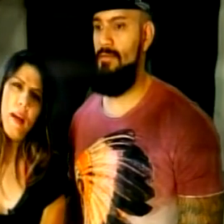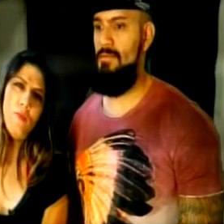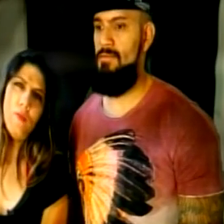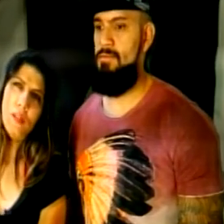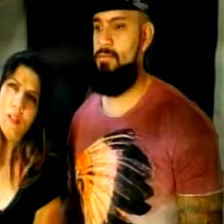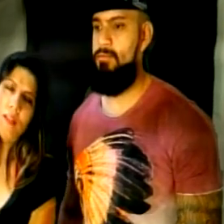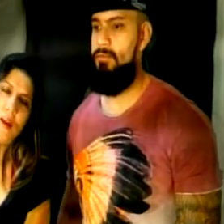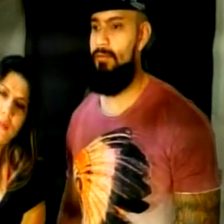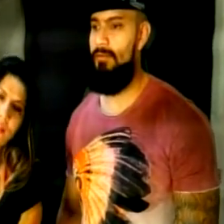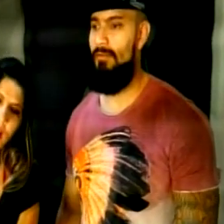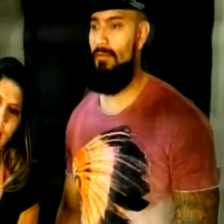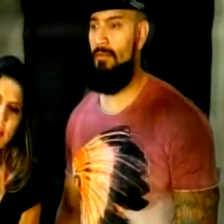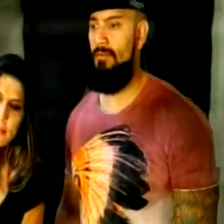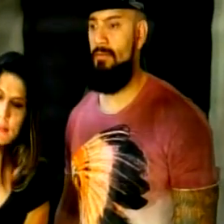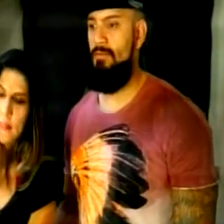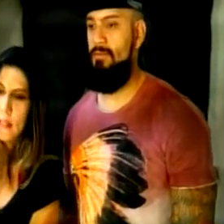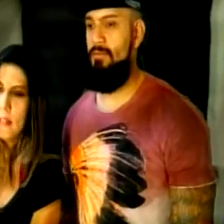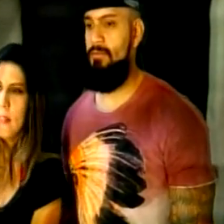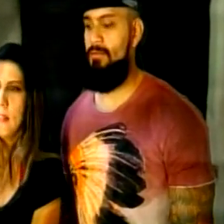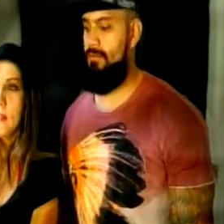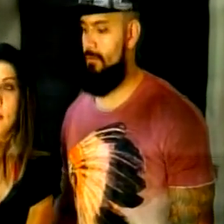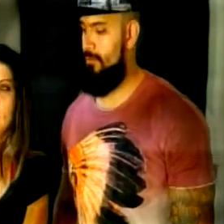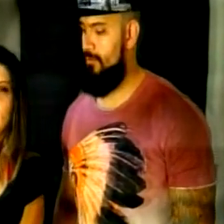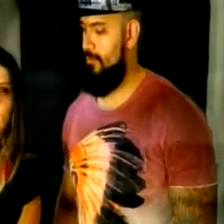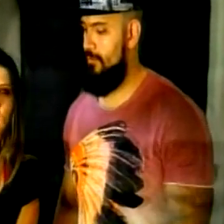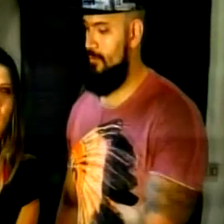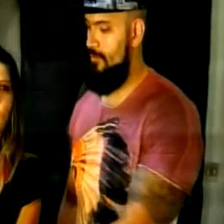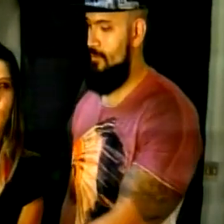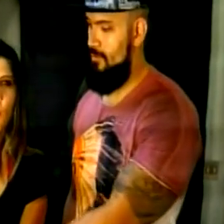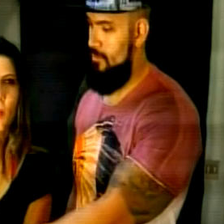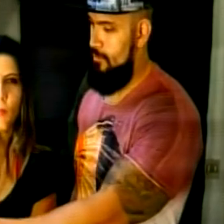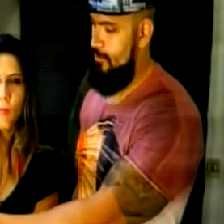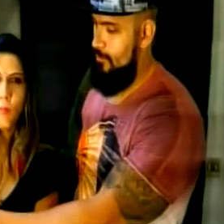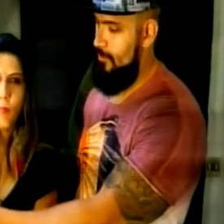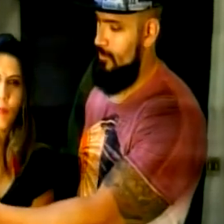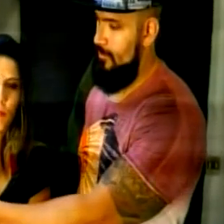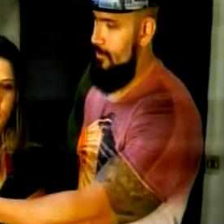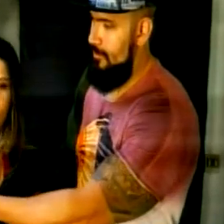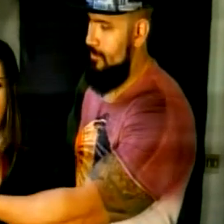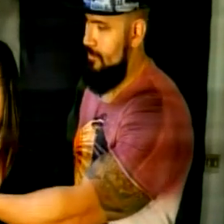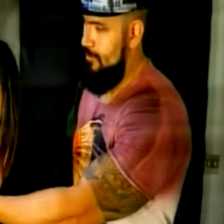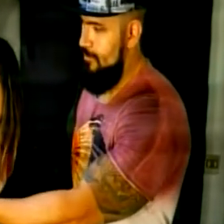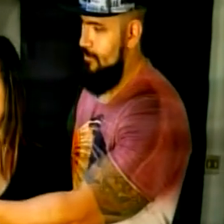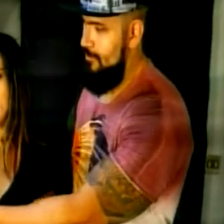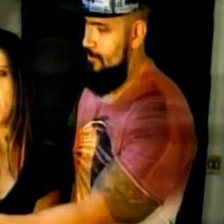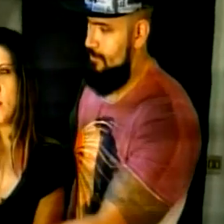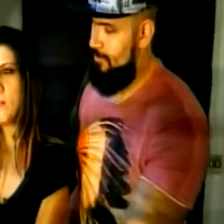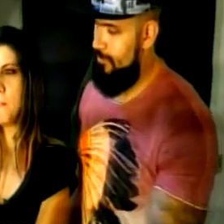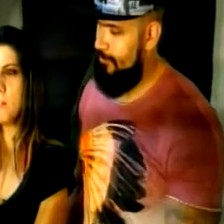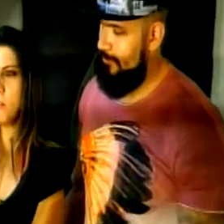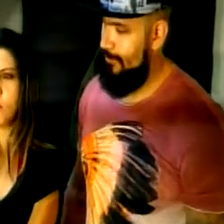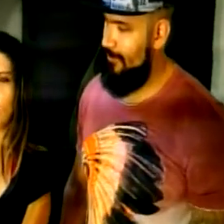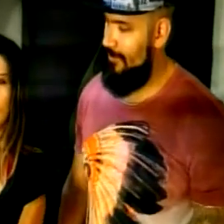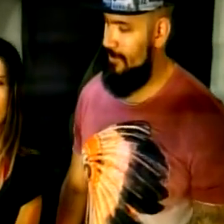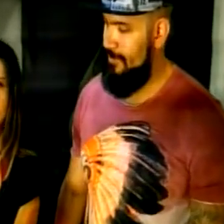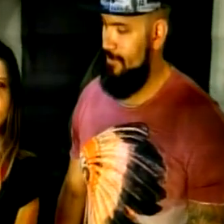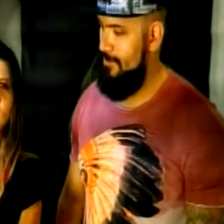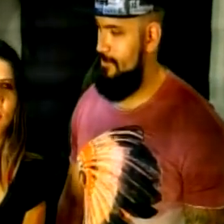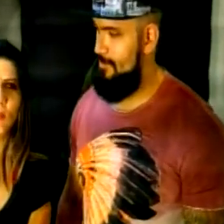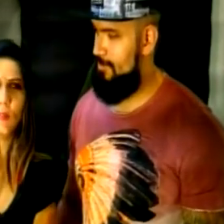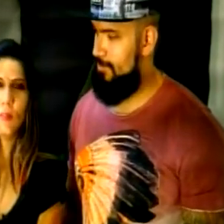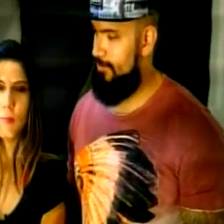me falaram, acho que da Austrália, e aí eu procurei alguns colegas que trabalham com a parte de